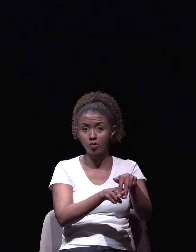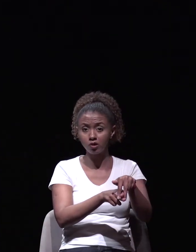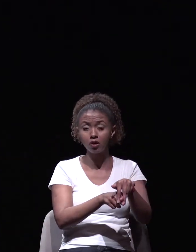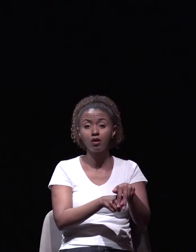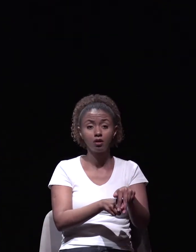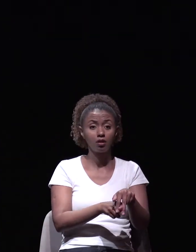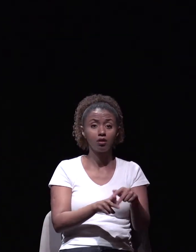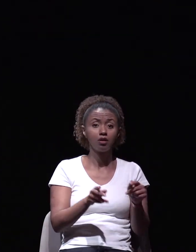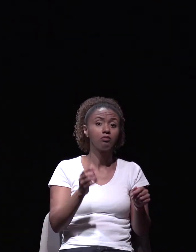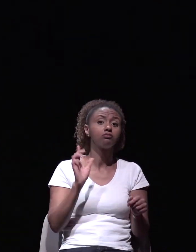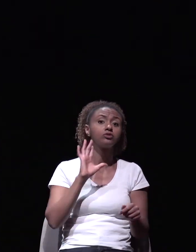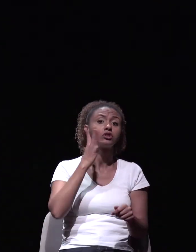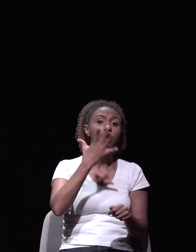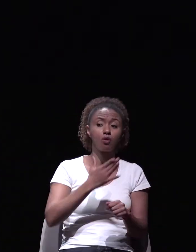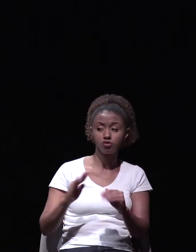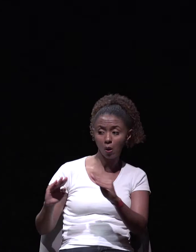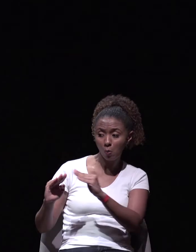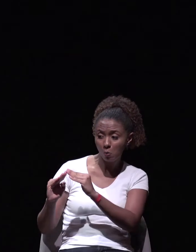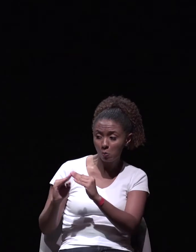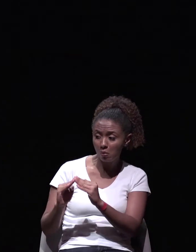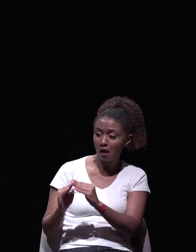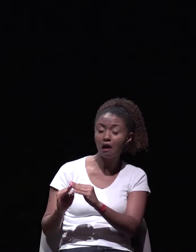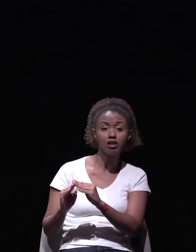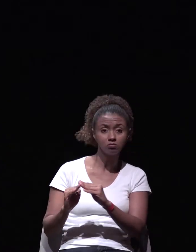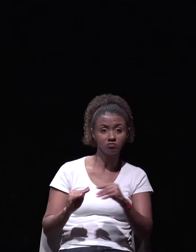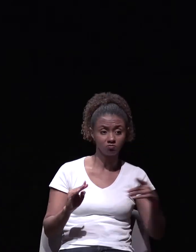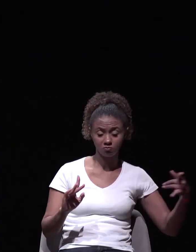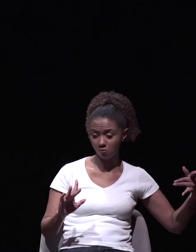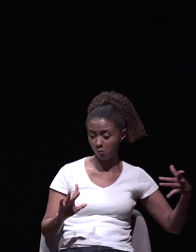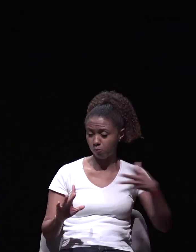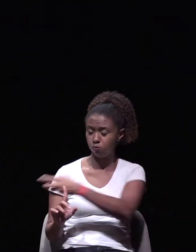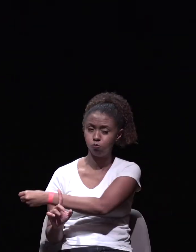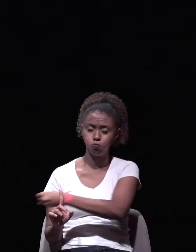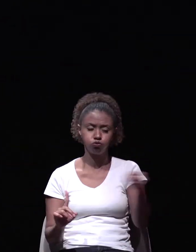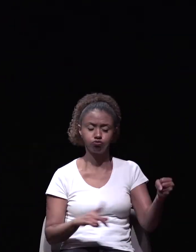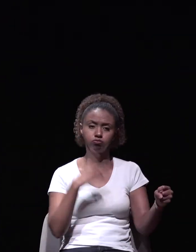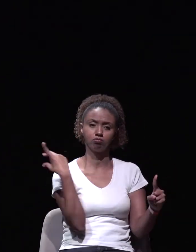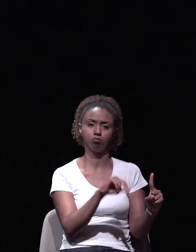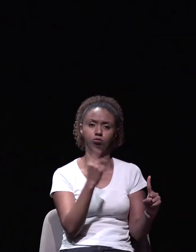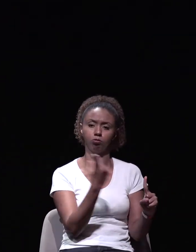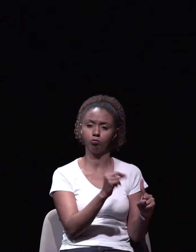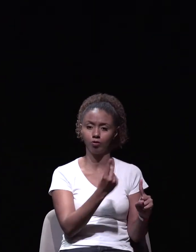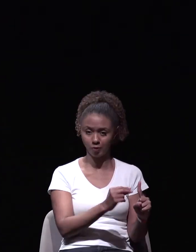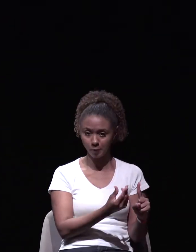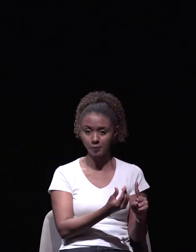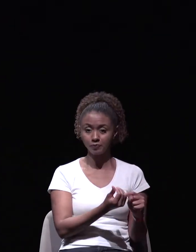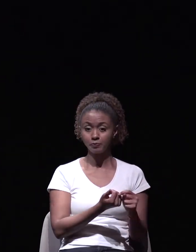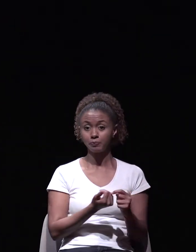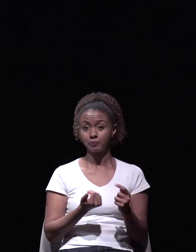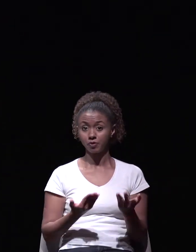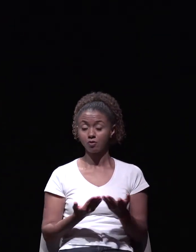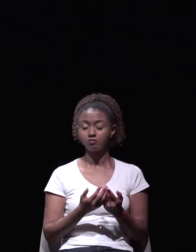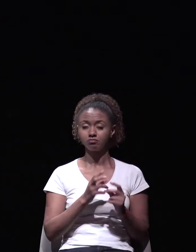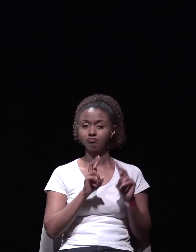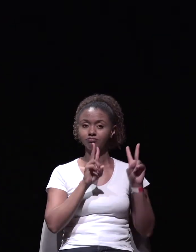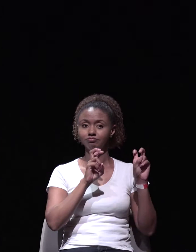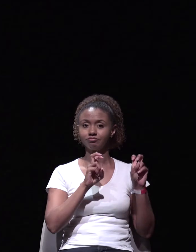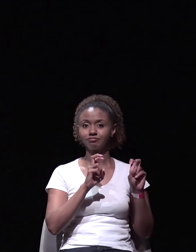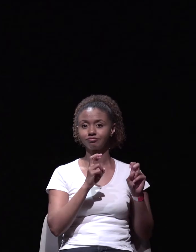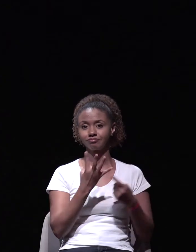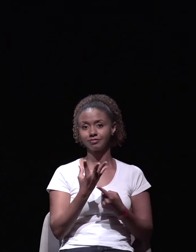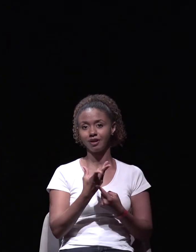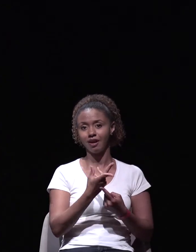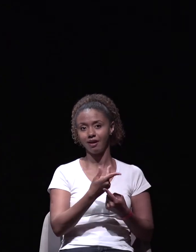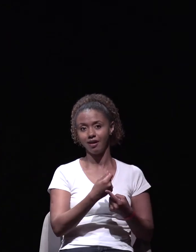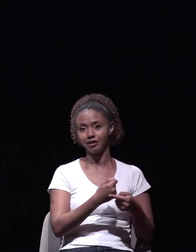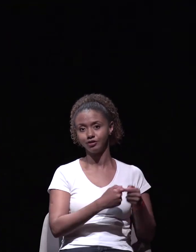sua casa para justamente ser linchado, né? Então, é sobre isso que esse artista está